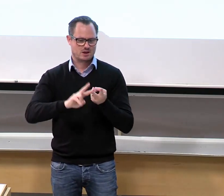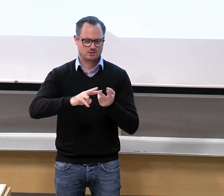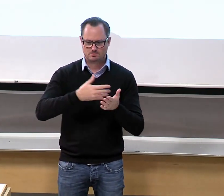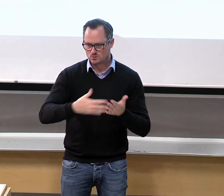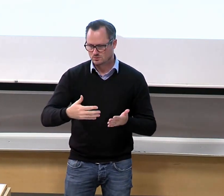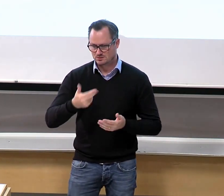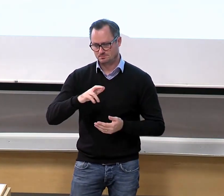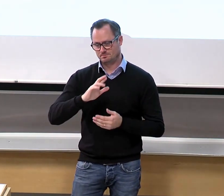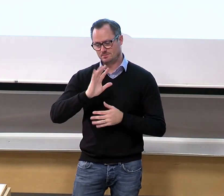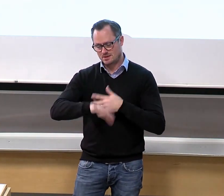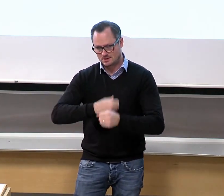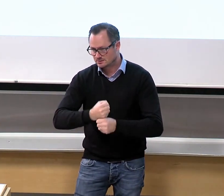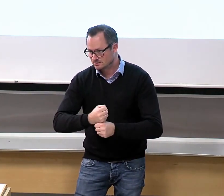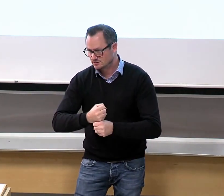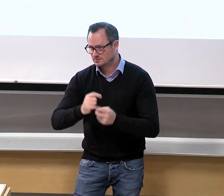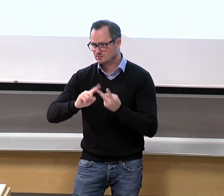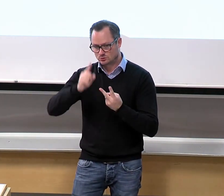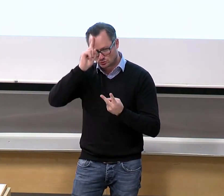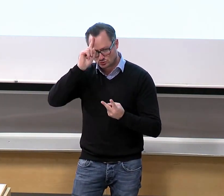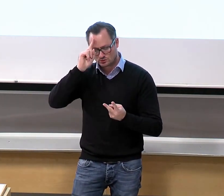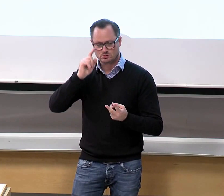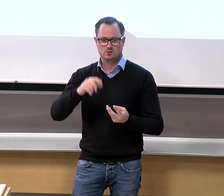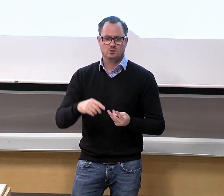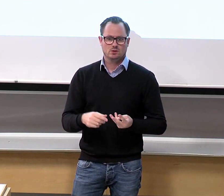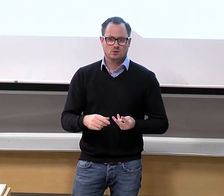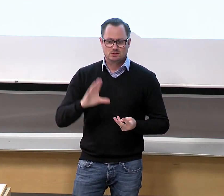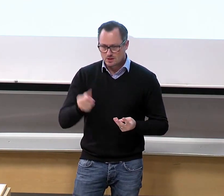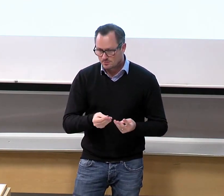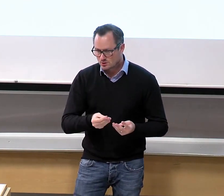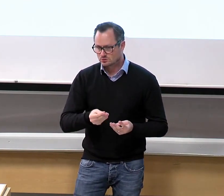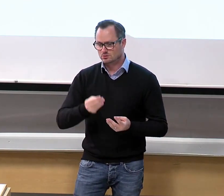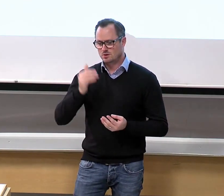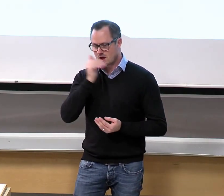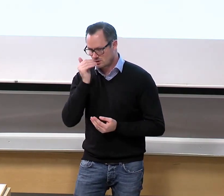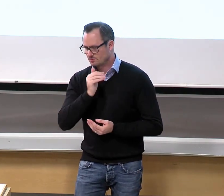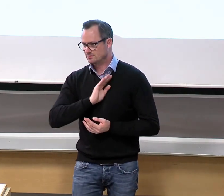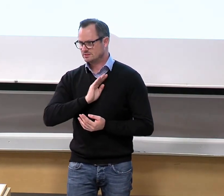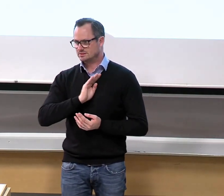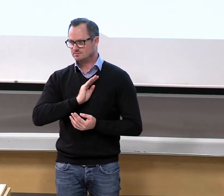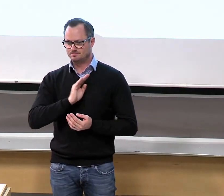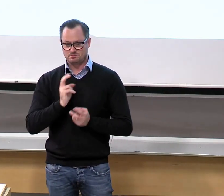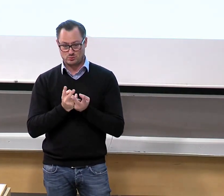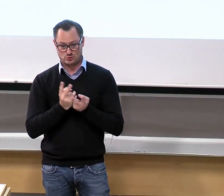för svenska, men det finns, man har ju tittat på bland annat svenska, men man har kikat på tyska, engelska, japanska, arabiska